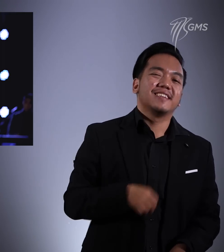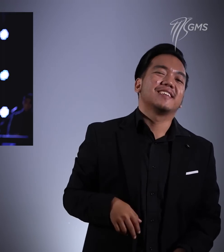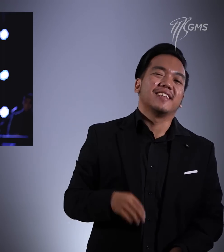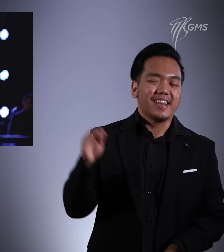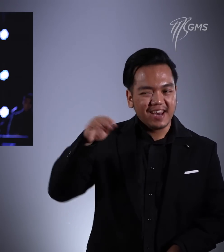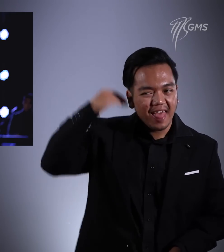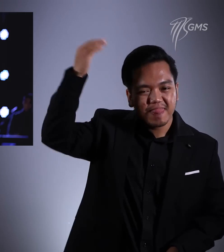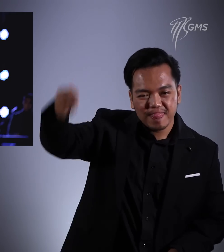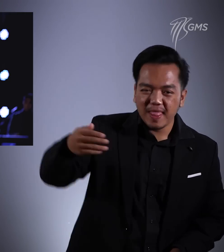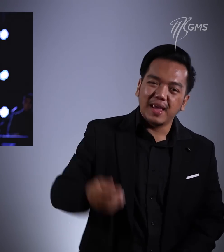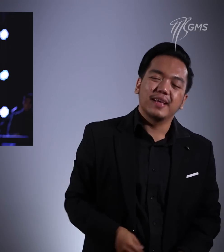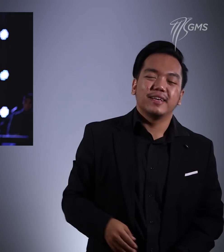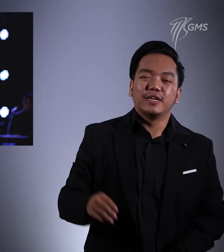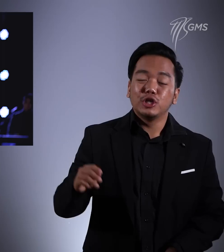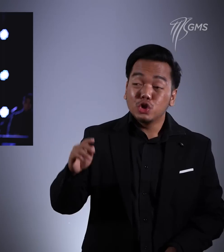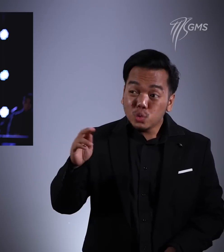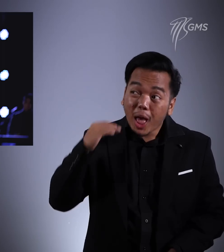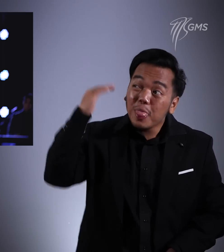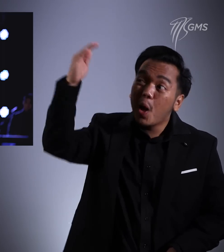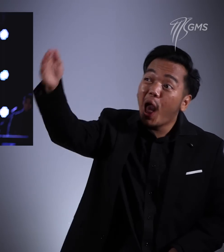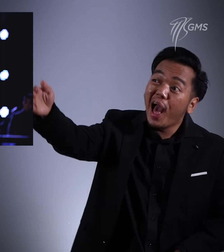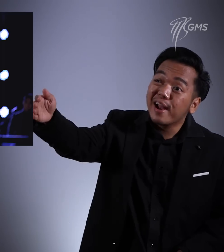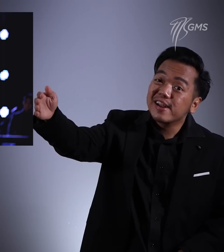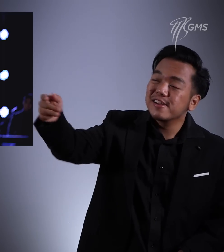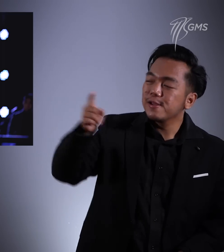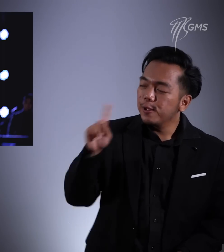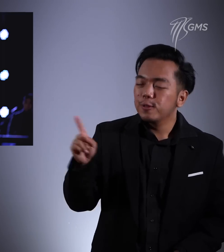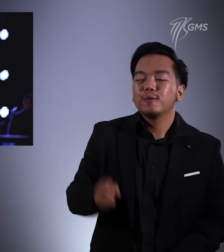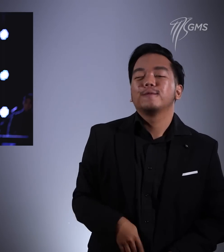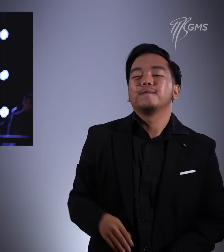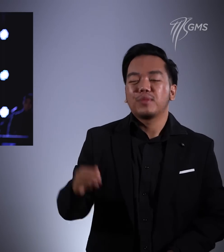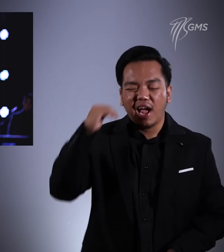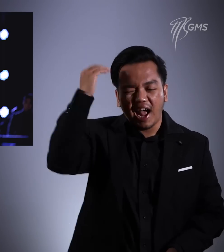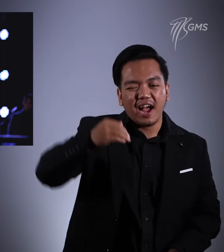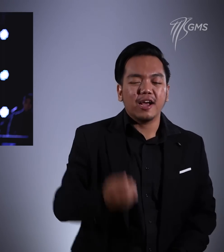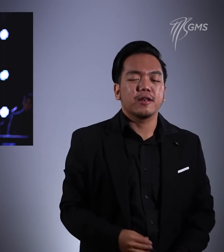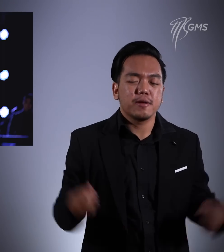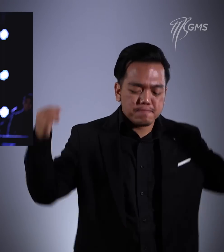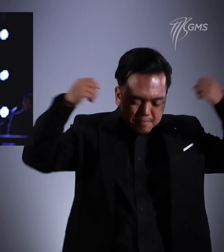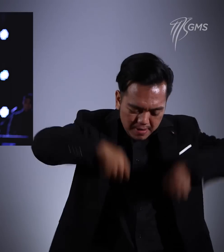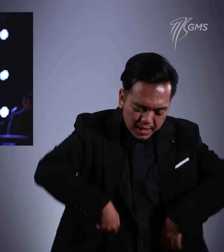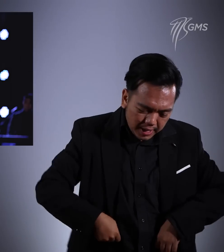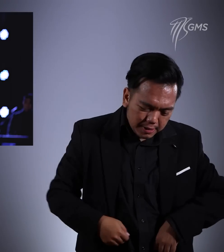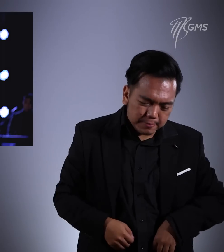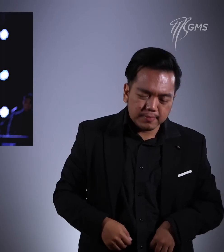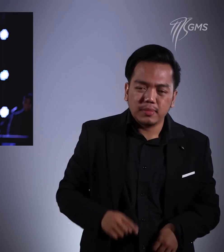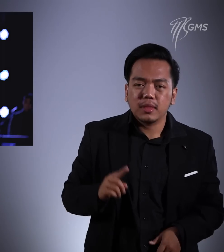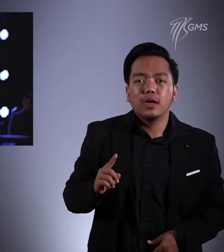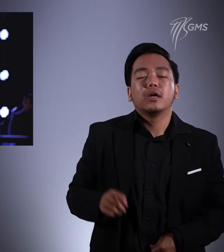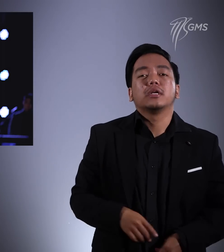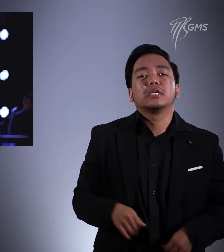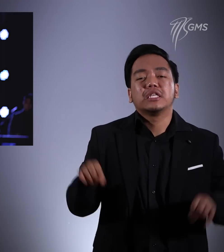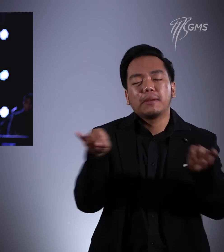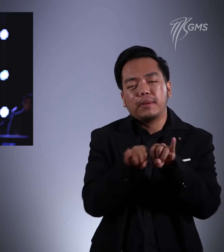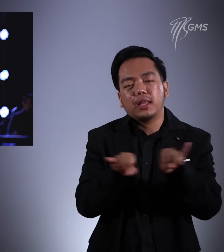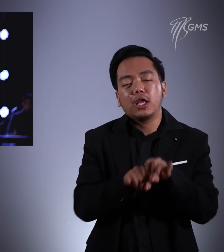anytime, album itu akan berguna ketika Tuhan memulihkan umatnya. Seperti orang bermimpi yang menabur dengan